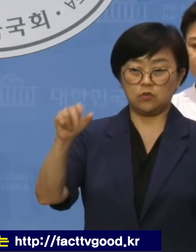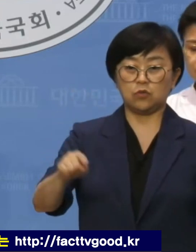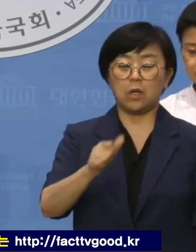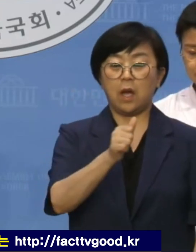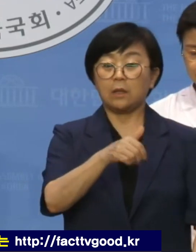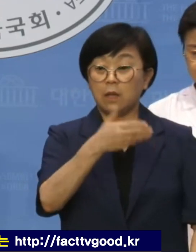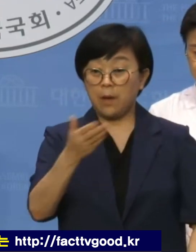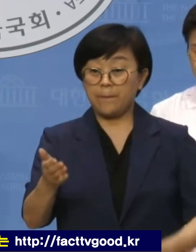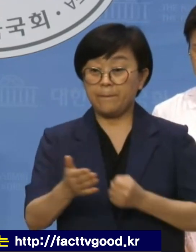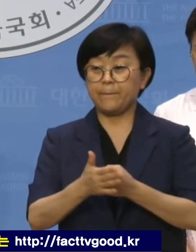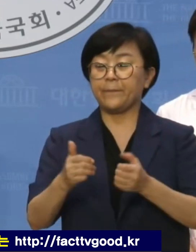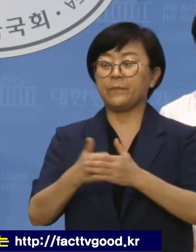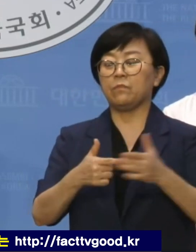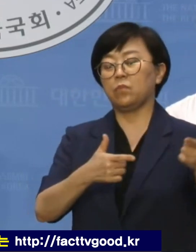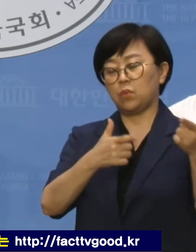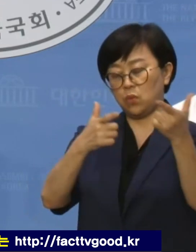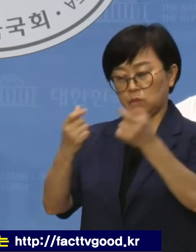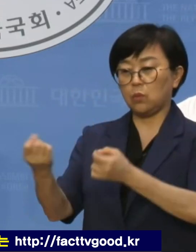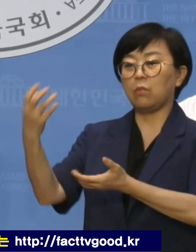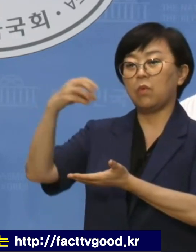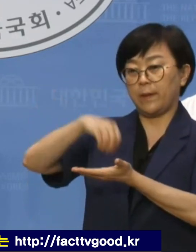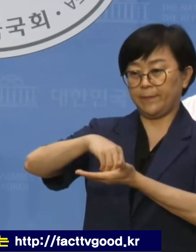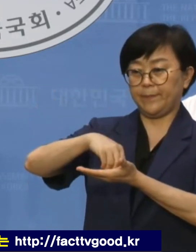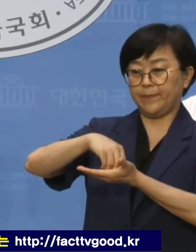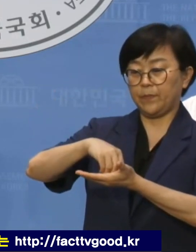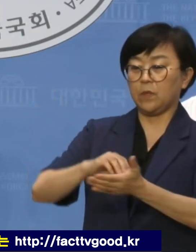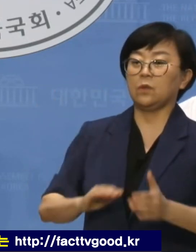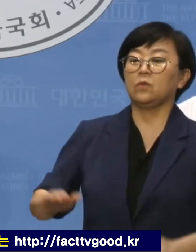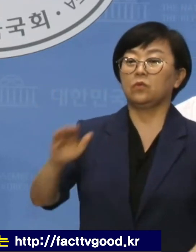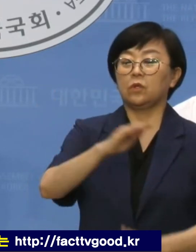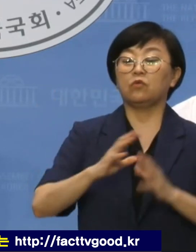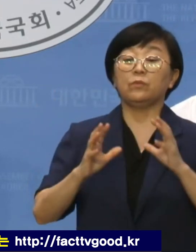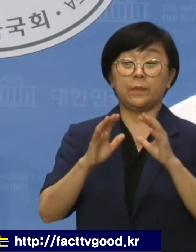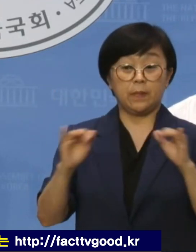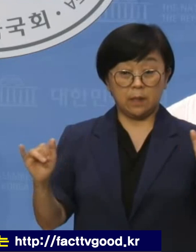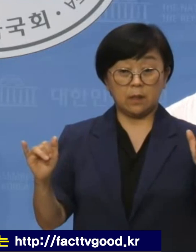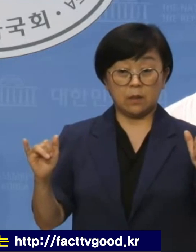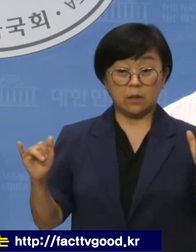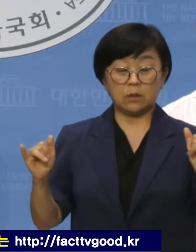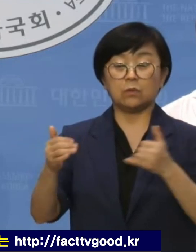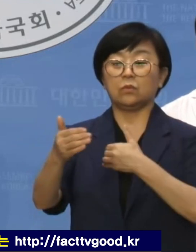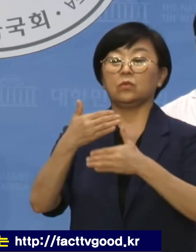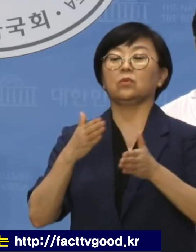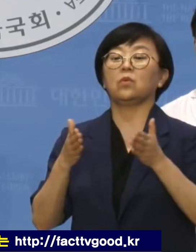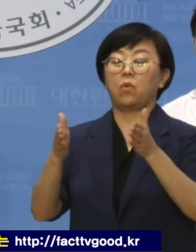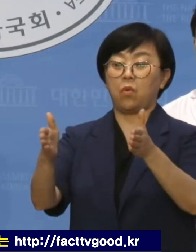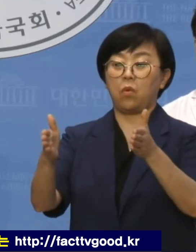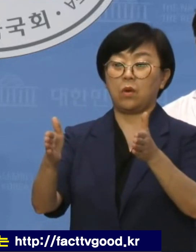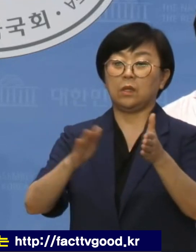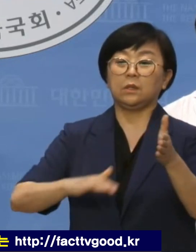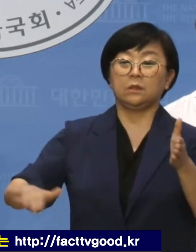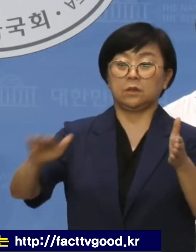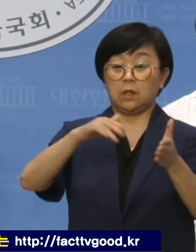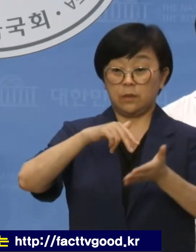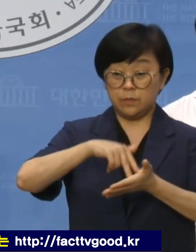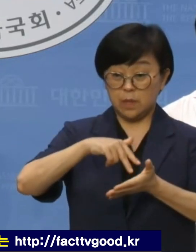하남 다 포함하는 우리 국민의 도로입니다. 따라서